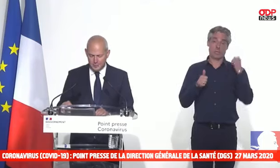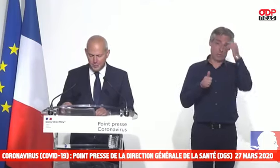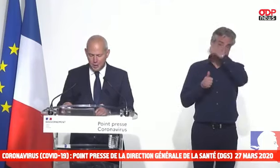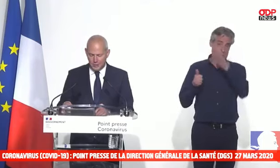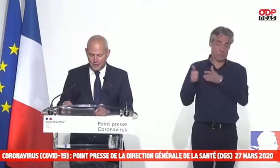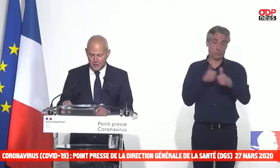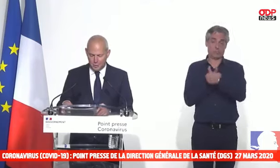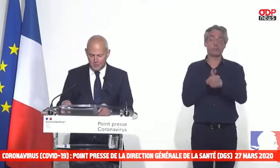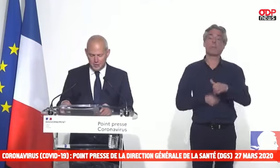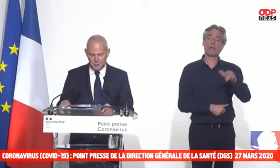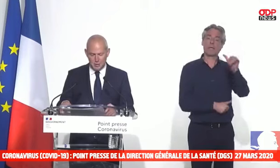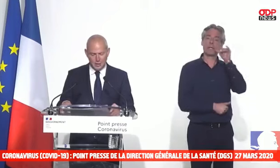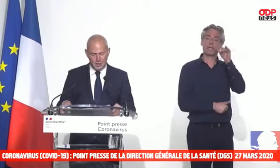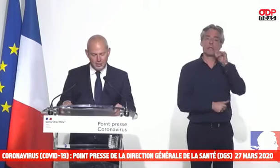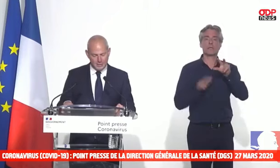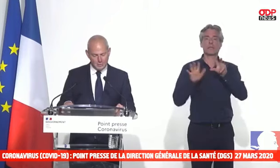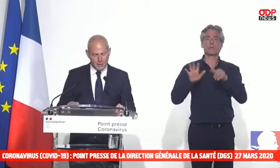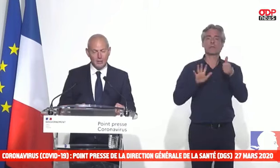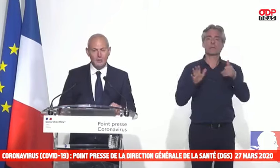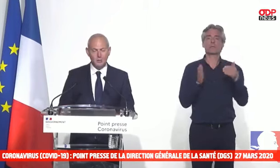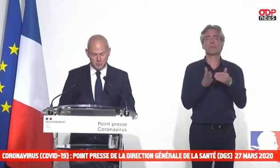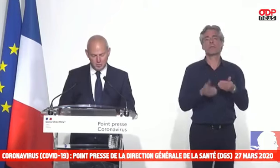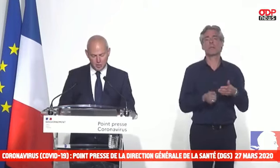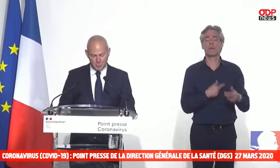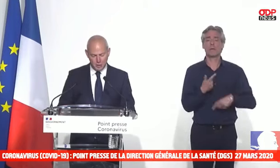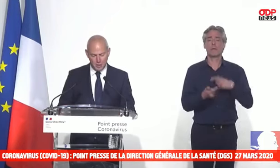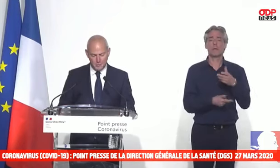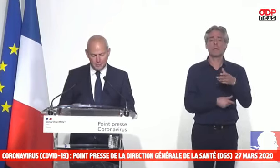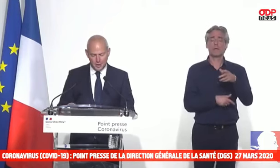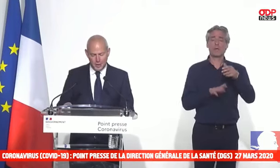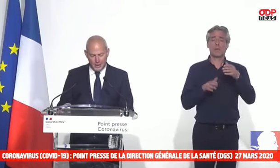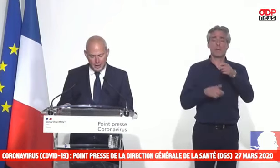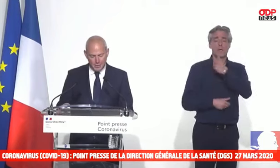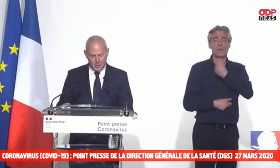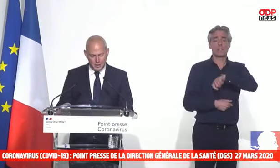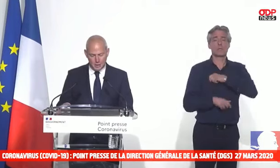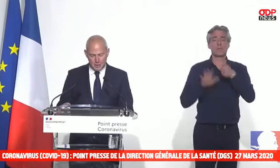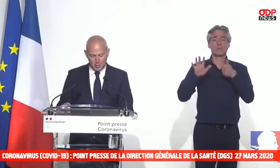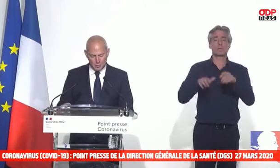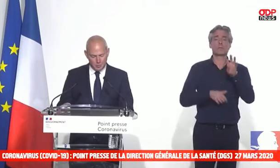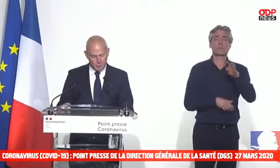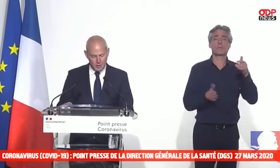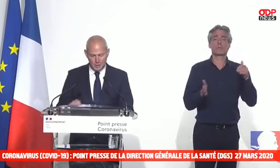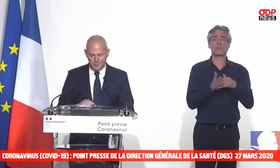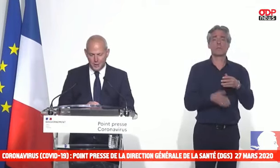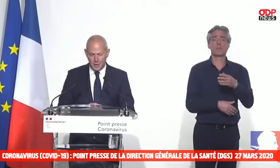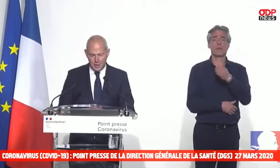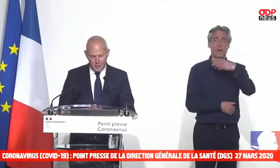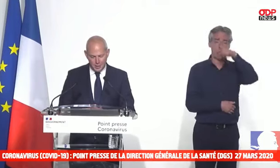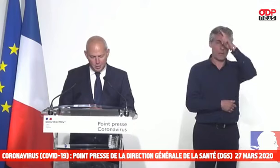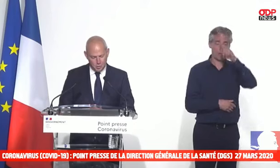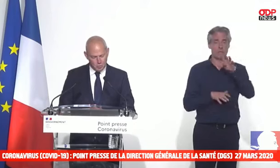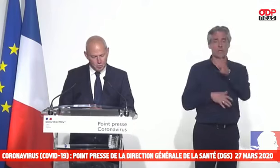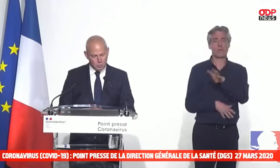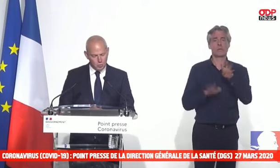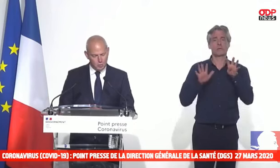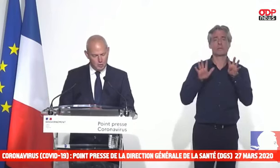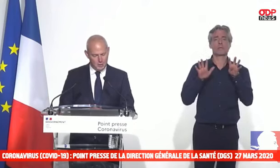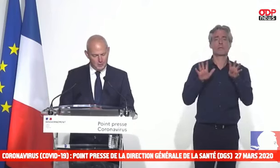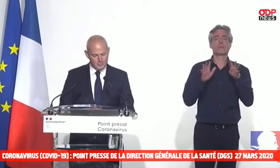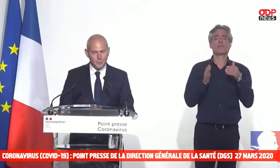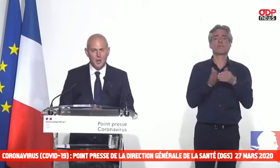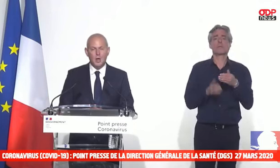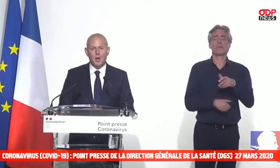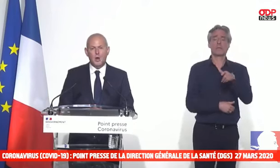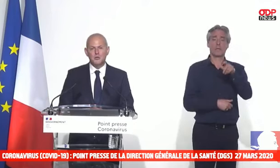l'Italie avec 86 000 cas, l'Espagne 64 000, l'Allemagne 49 000 et l'Iran 32